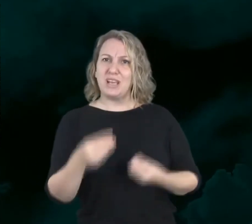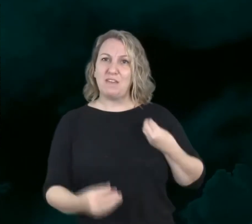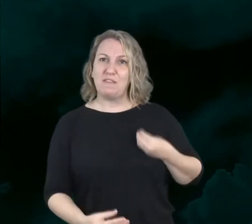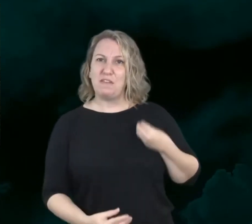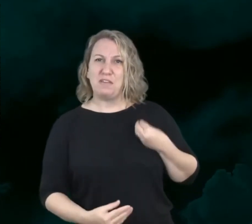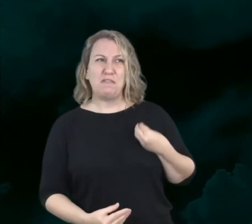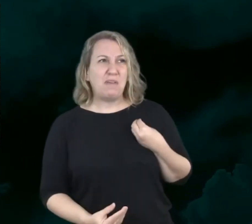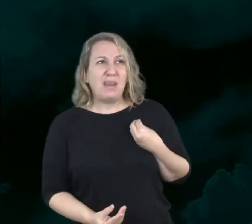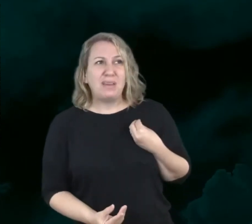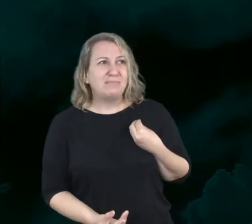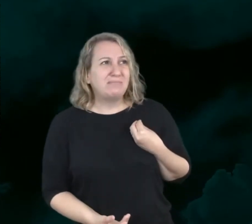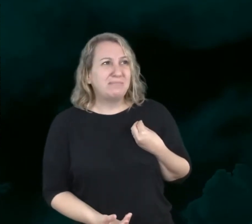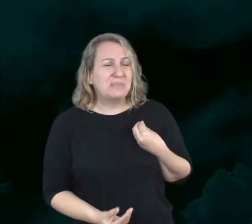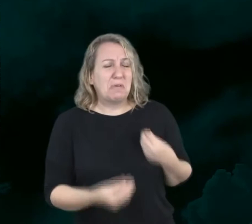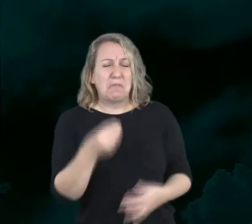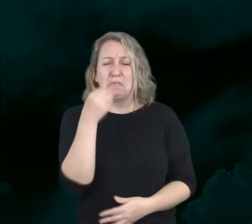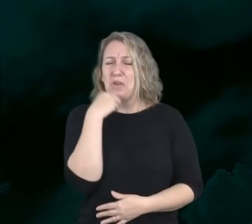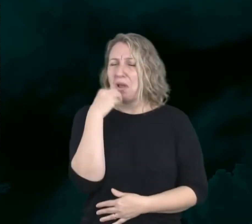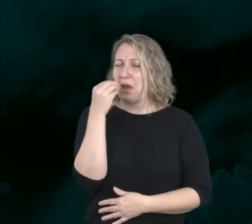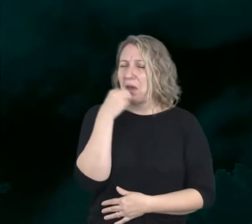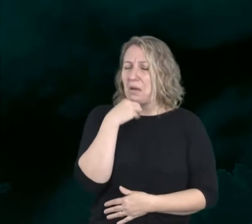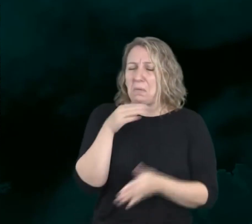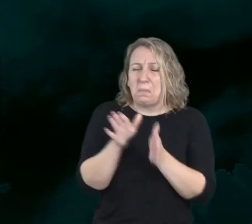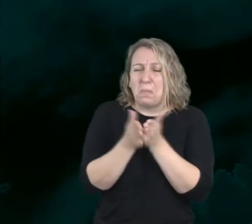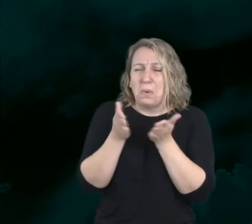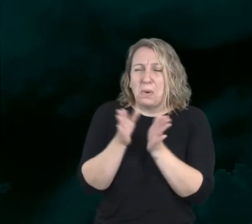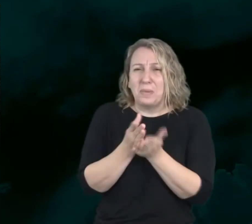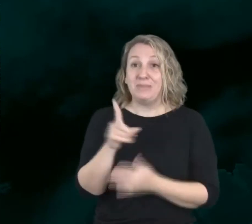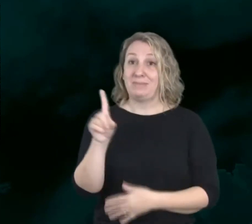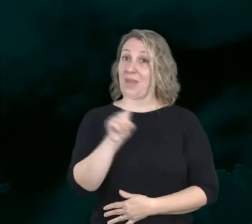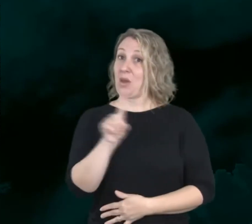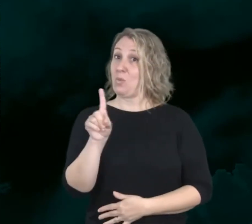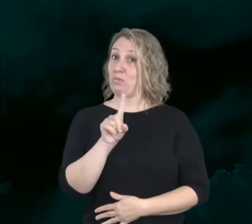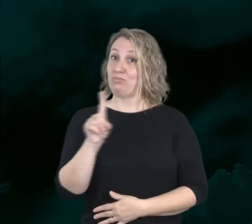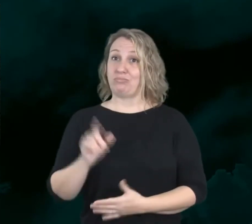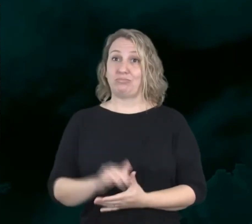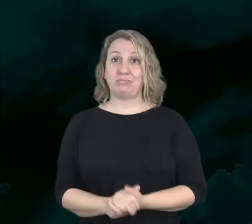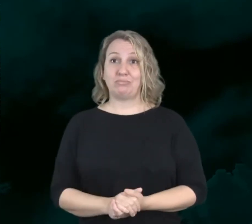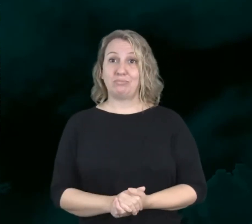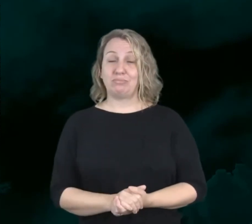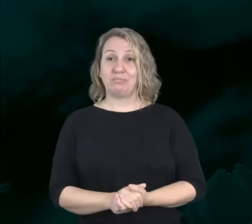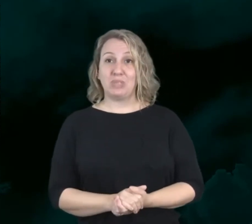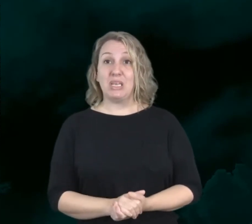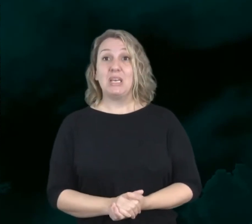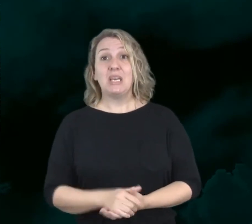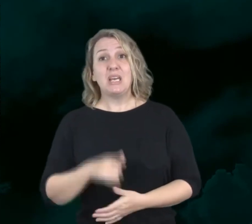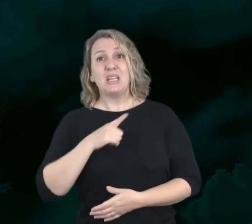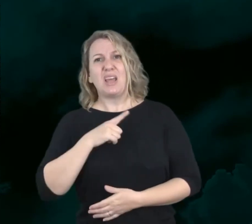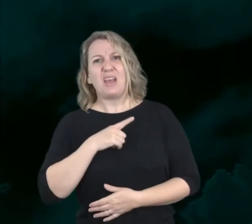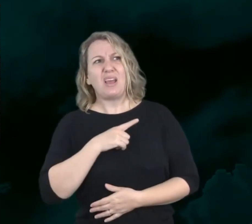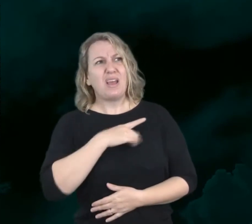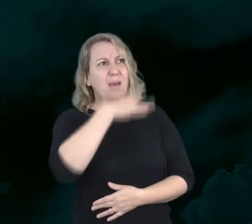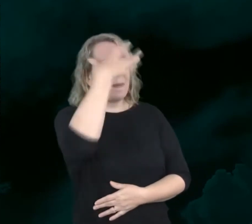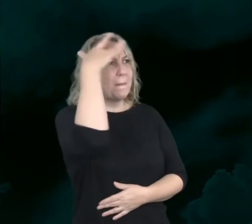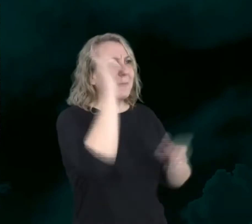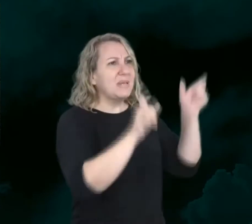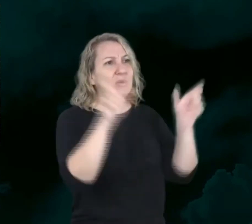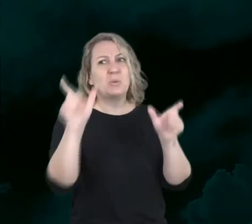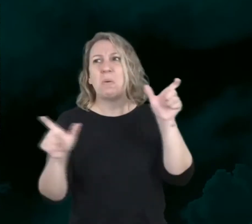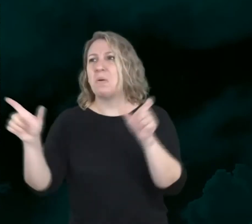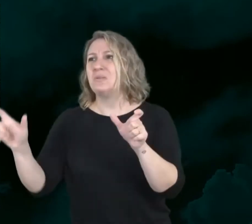A nossa vida cristã, quem sabe para muita gente, é uma vida ainda miserável. Nós não saímos do